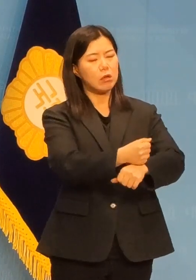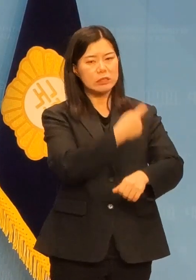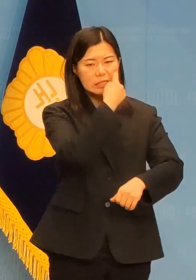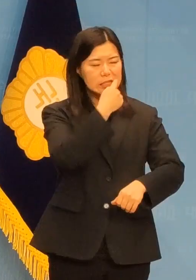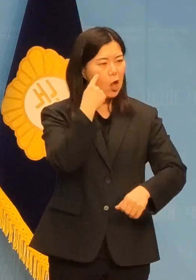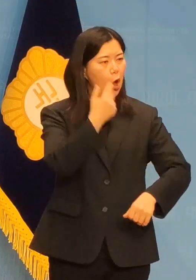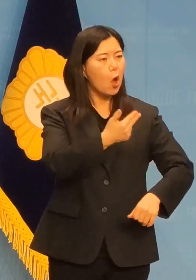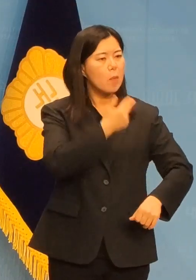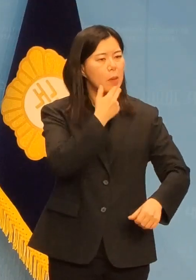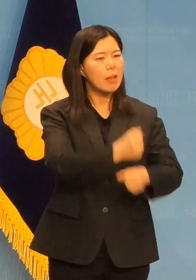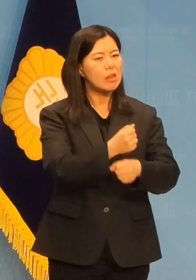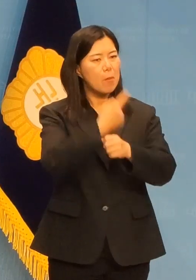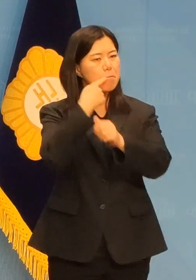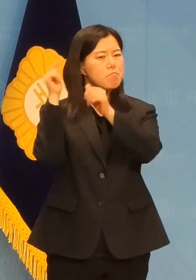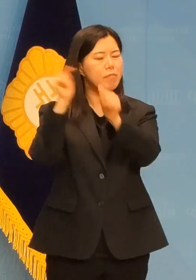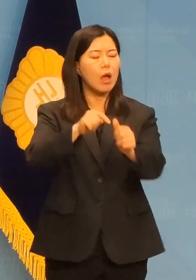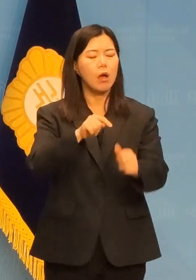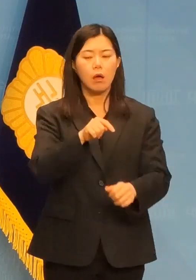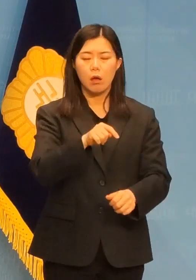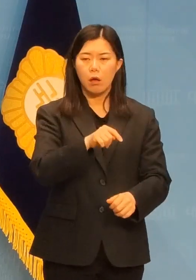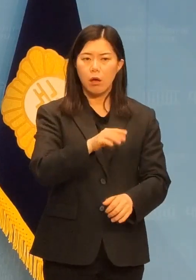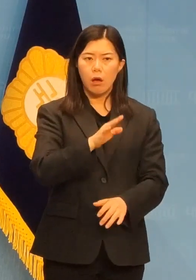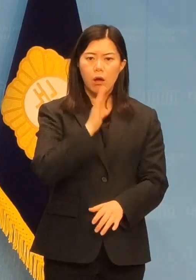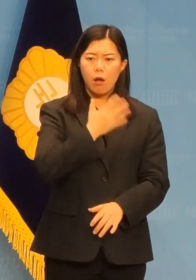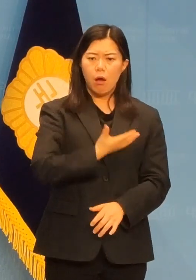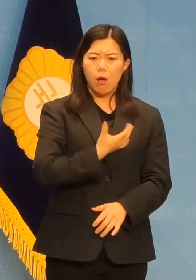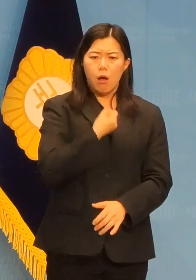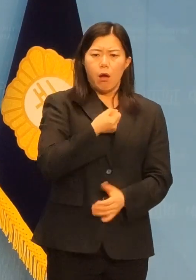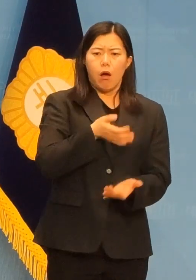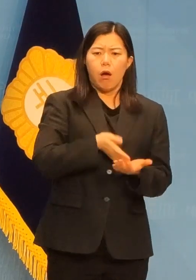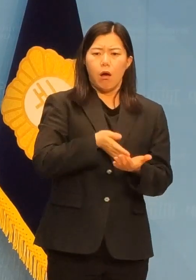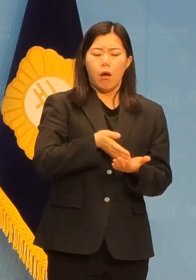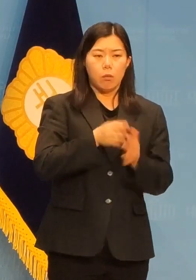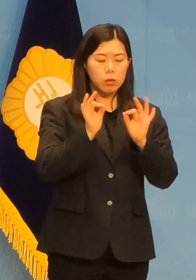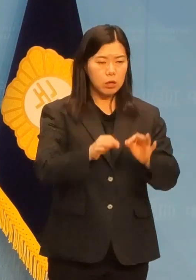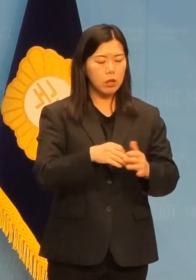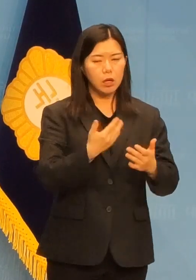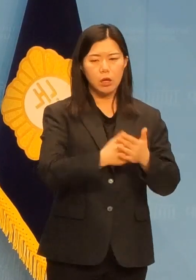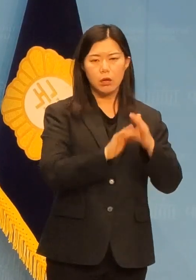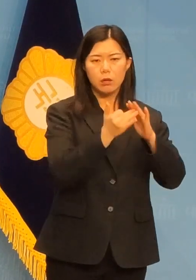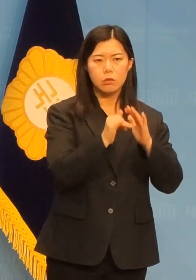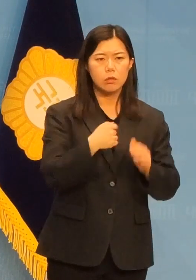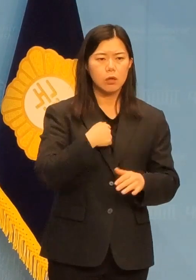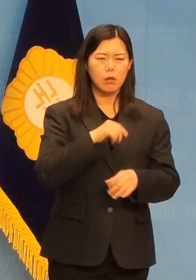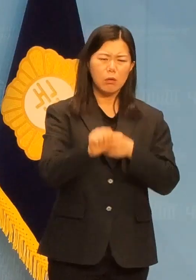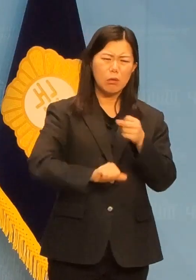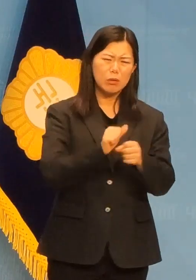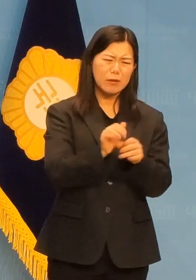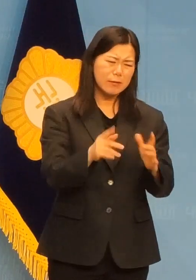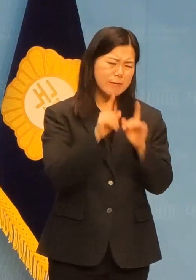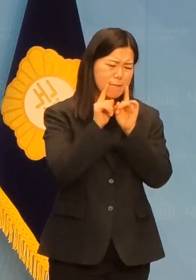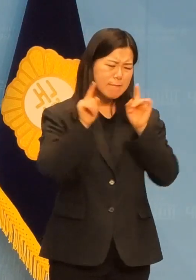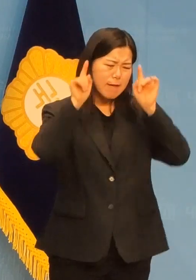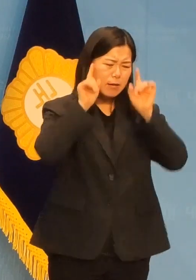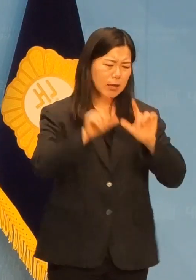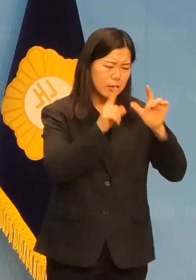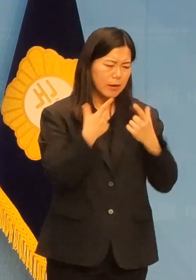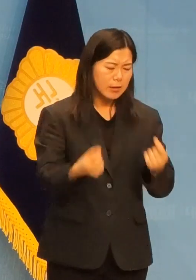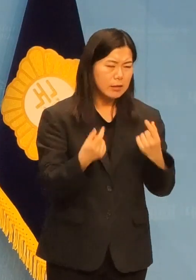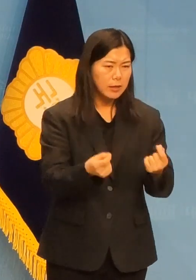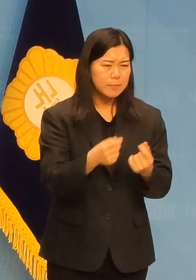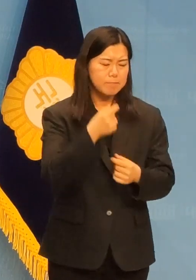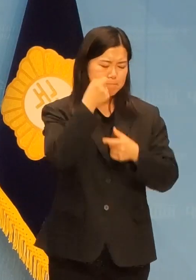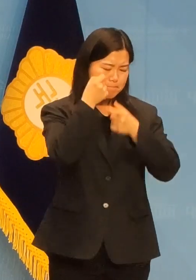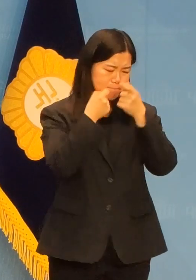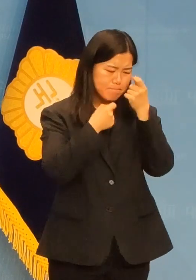하라라는 지시까지 내렸다는 충격적인 보도에 유가족분이 우리는 5년째 지옥이다 라며 울분을